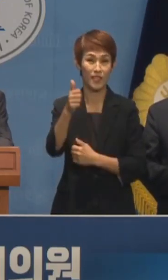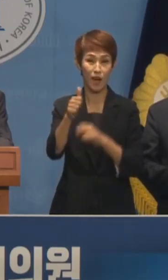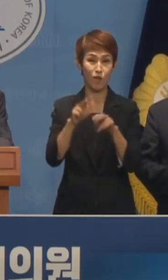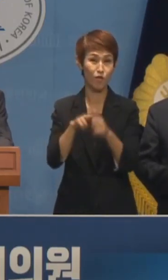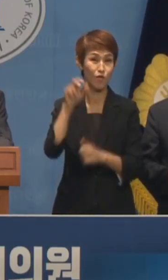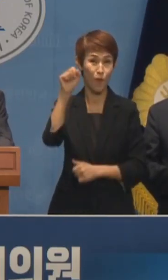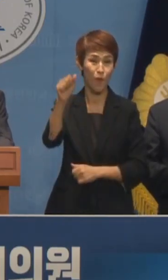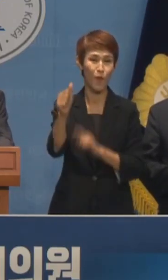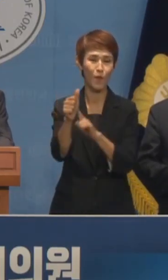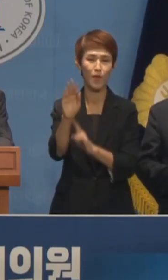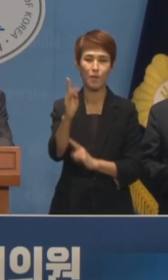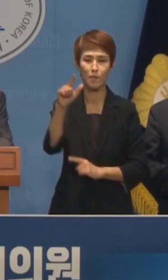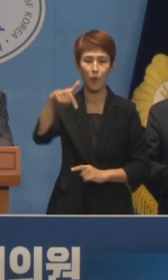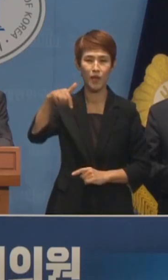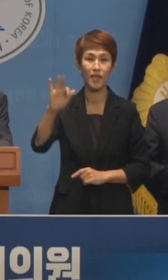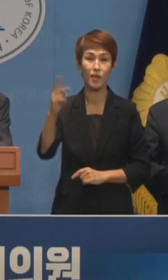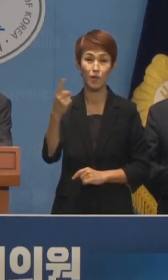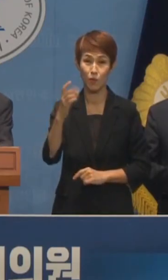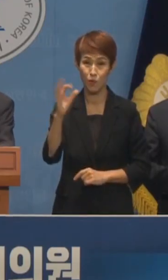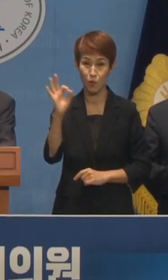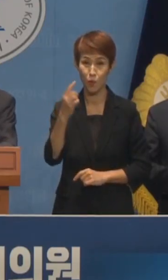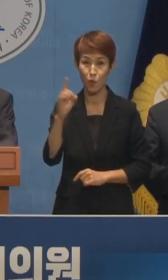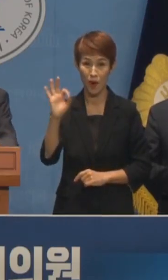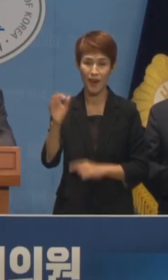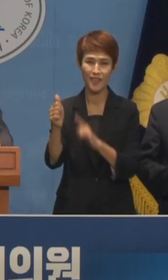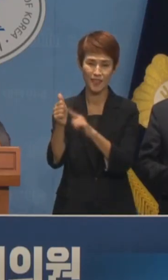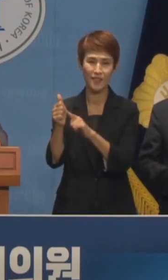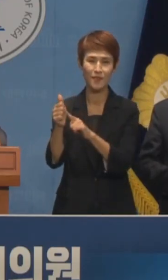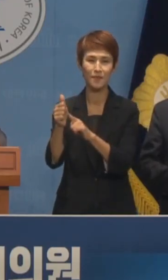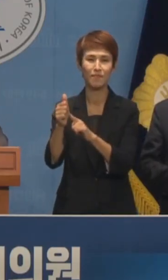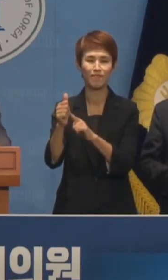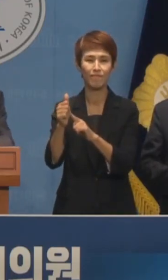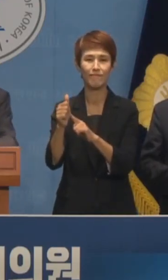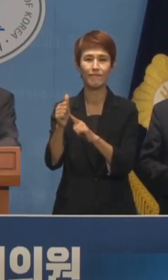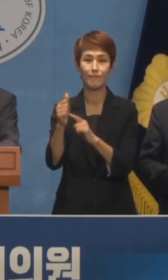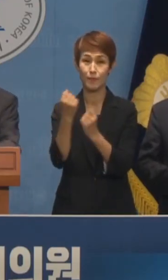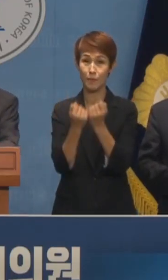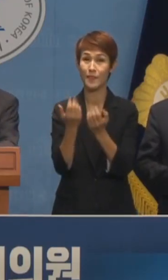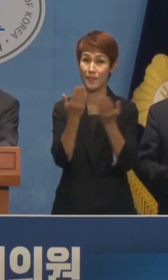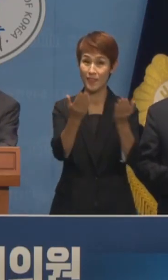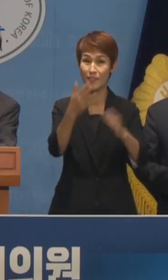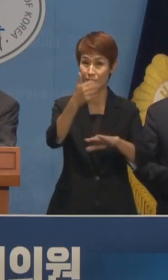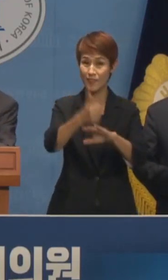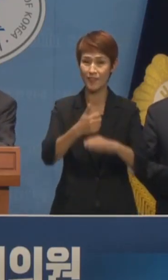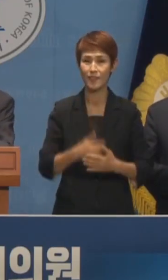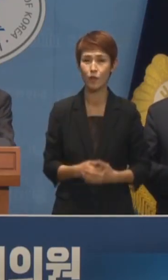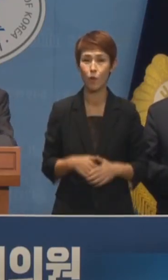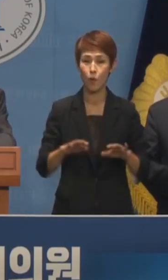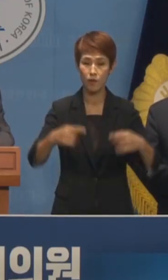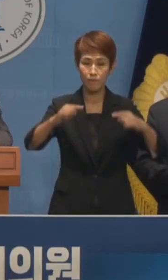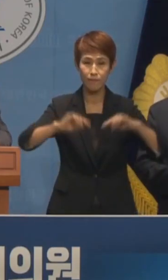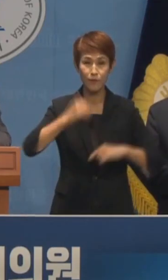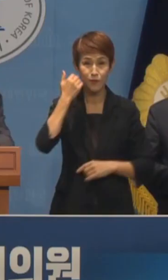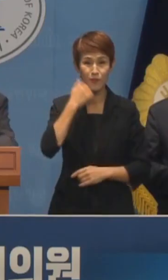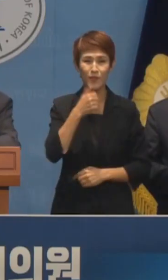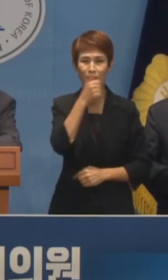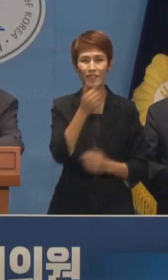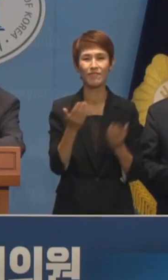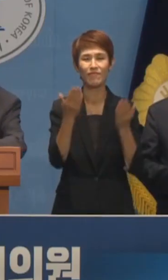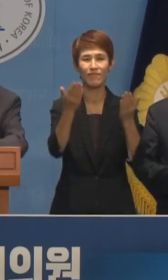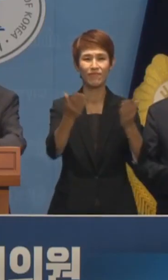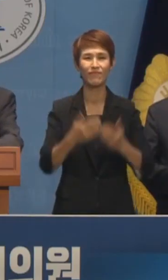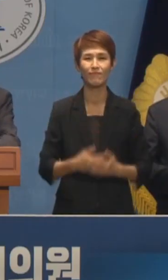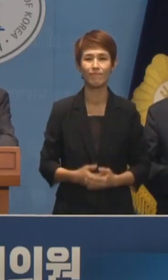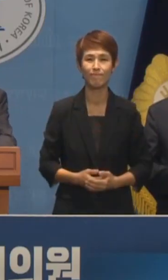후보님이죠. 출마 선언문에 담기로 하고요. 오늘 함께 오신 우리 의원님들부터 소개를 하도록 하겠습니다.